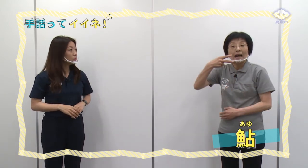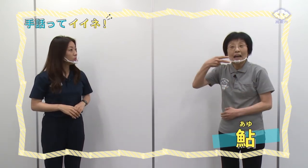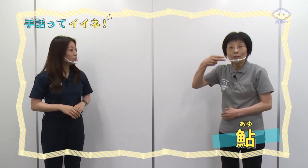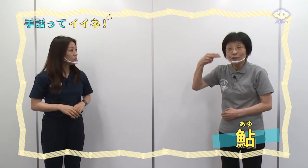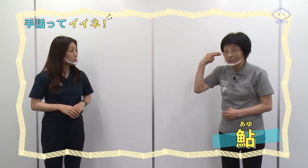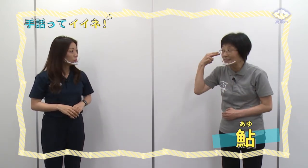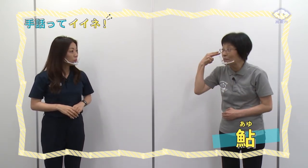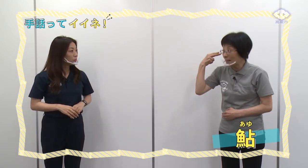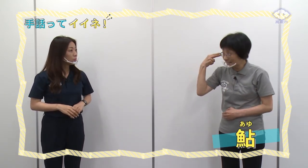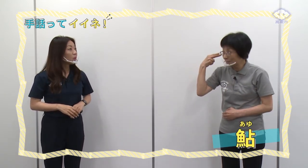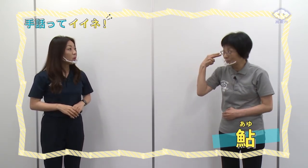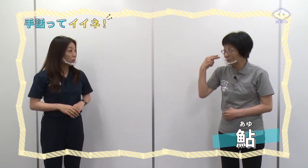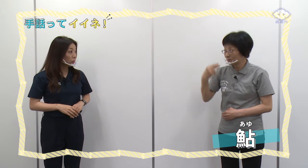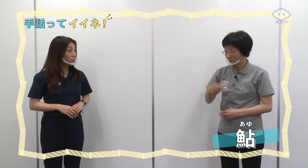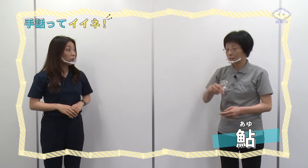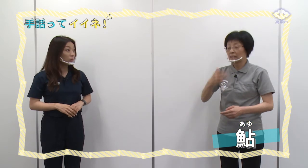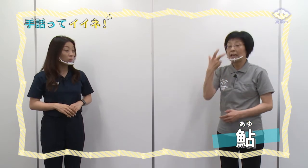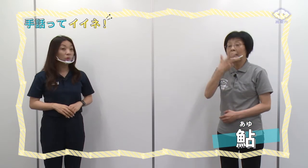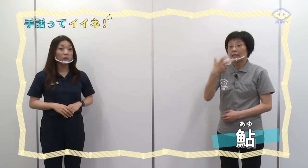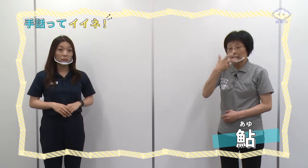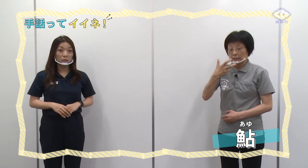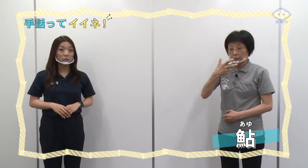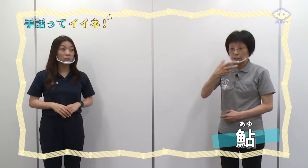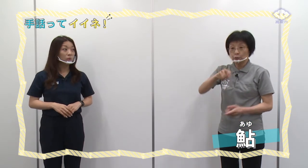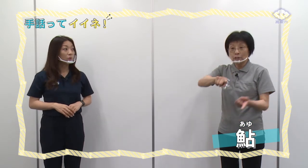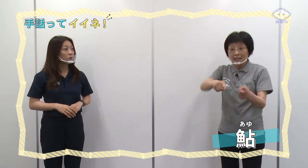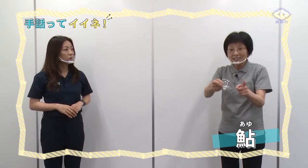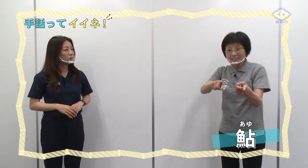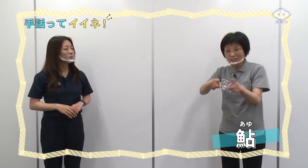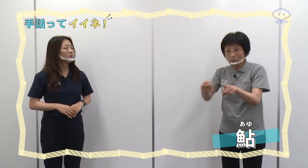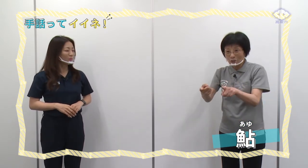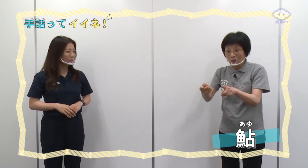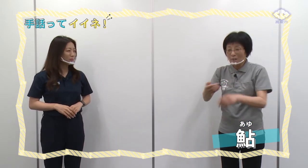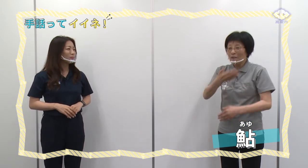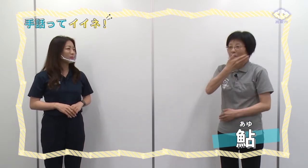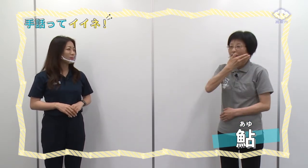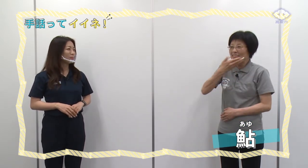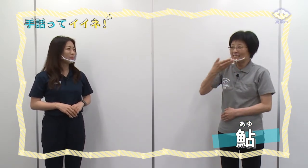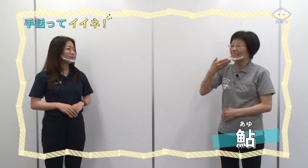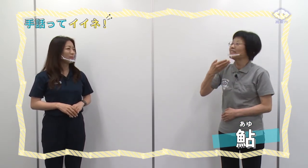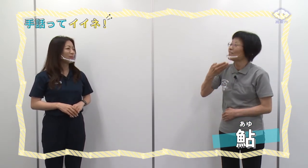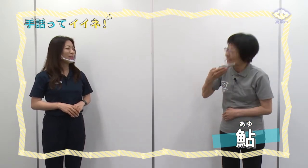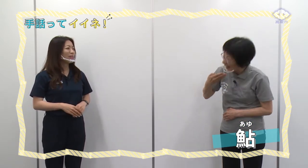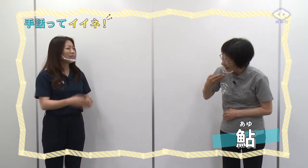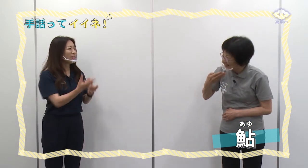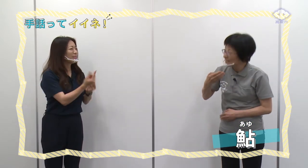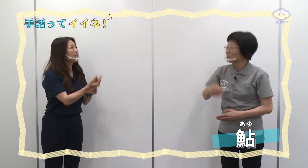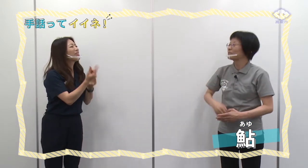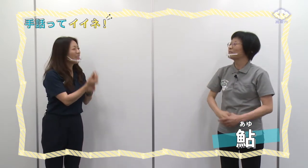鮎を釣っています。 へえ。 塩焼きにすると美味しいですよね。 ですよね。